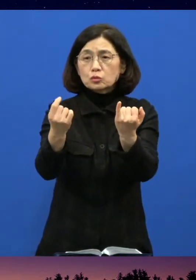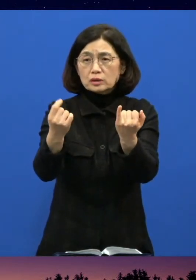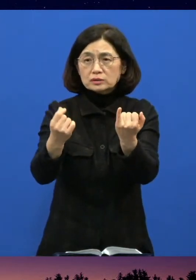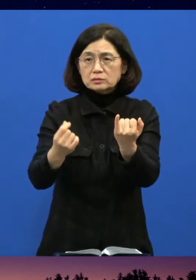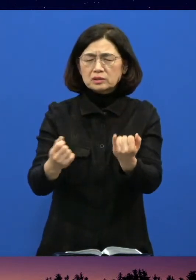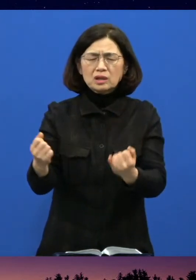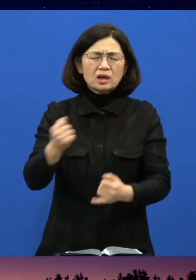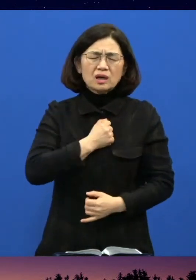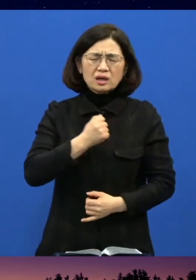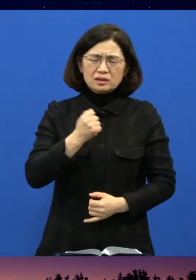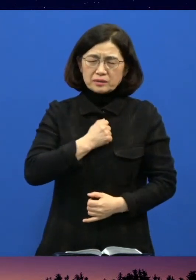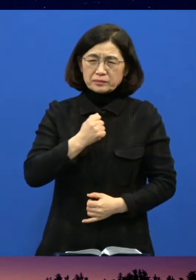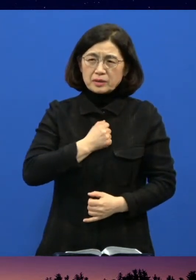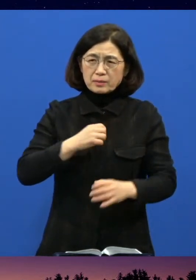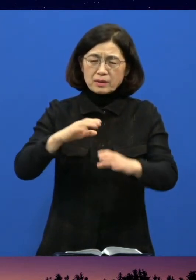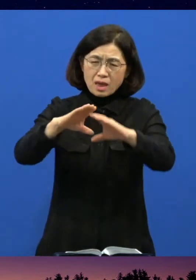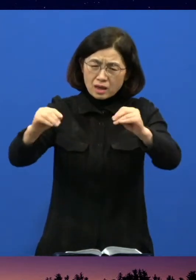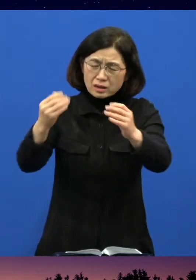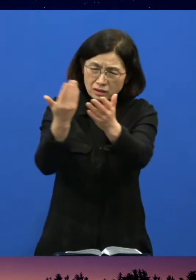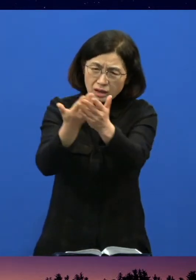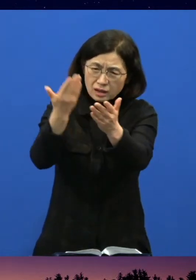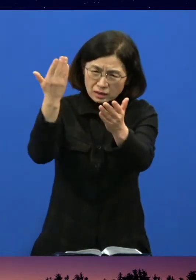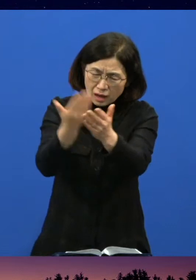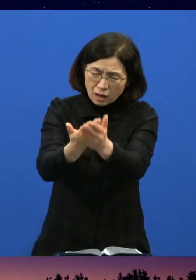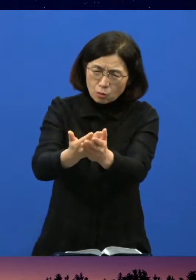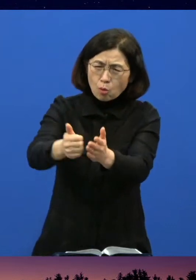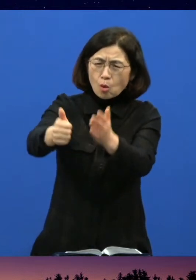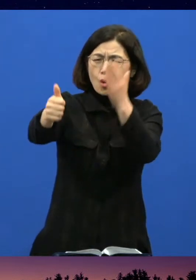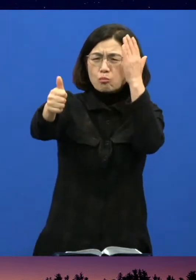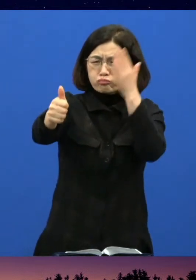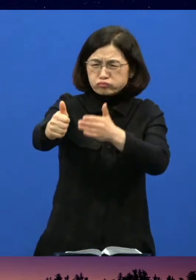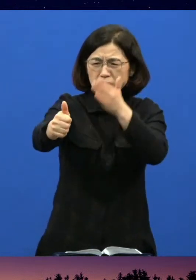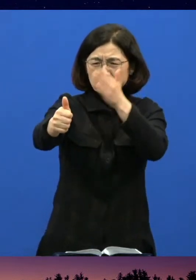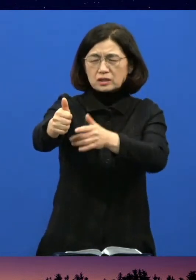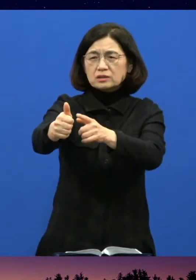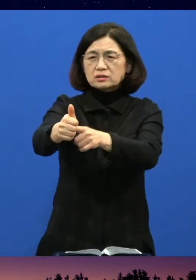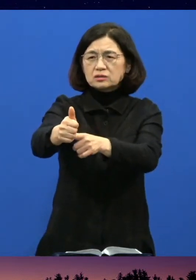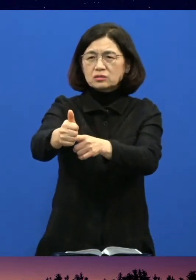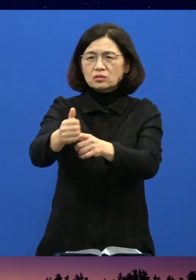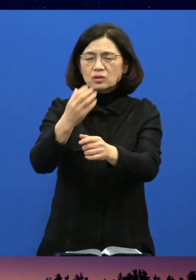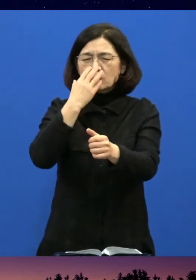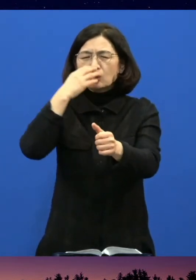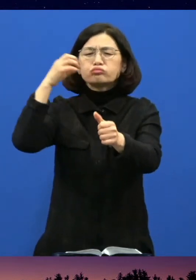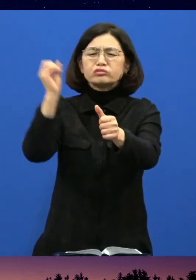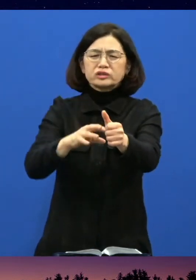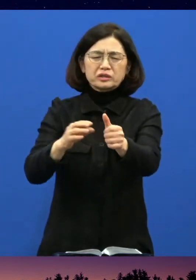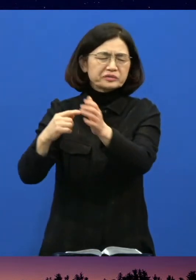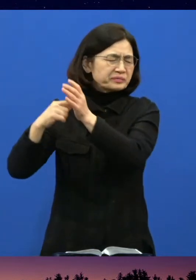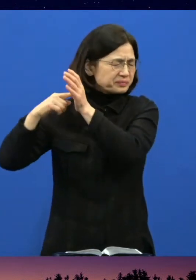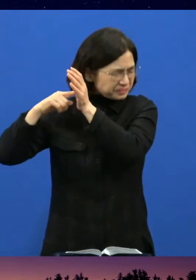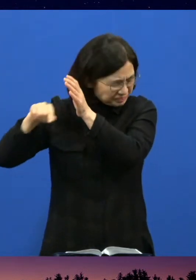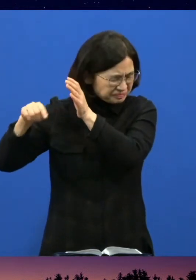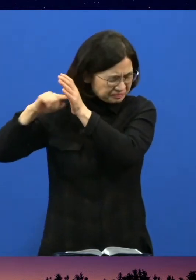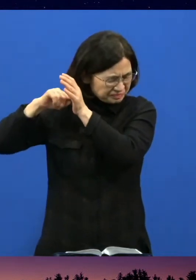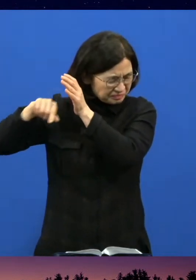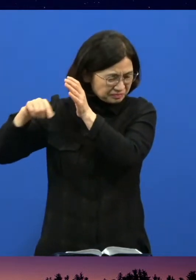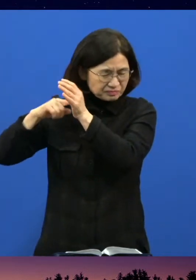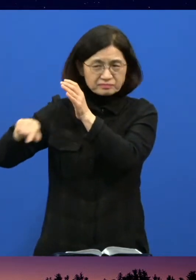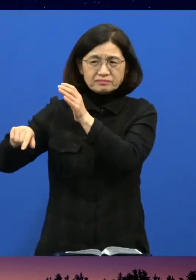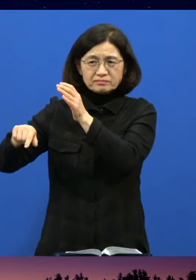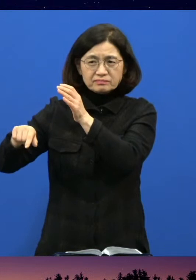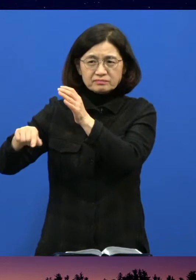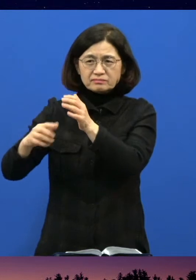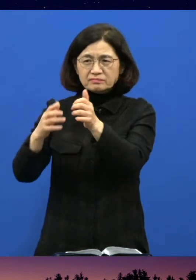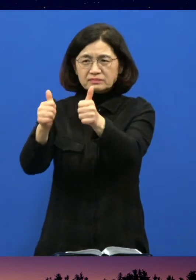하지만 이제 넘어가는 전략으로 이제 무시를 했습니다. 모든 칼자루는